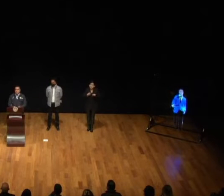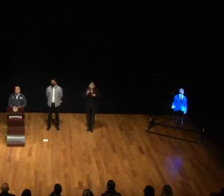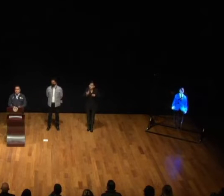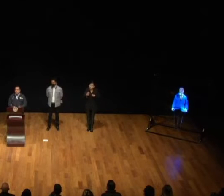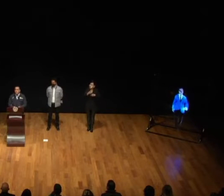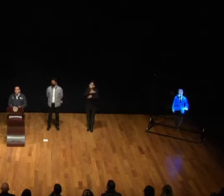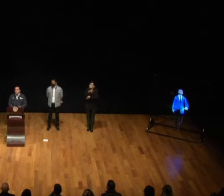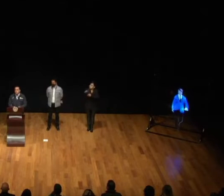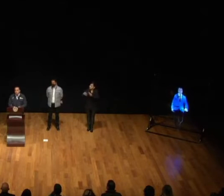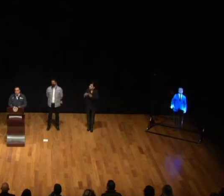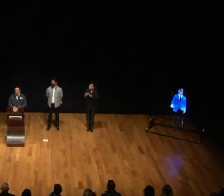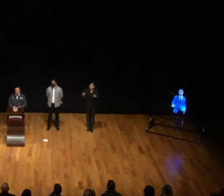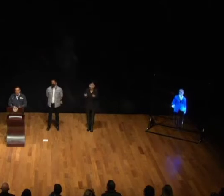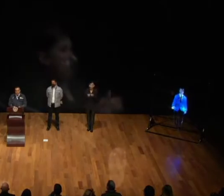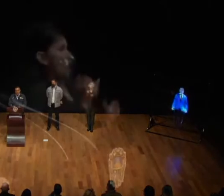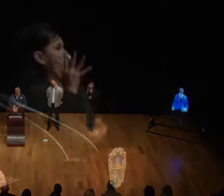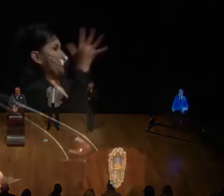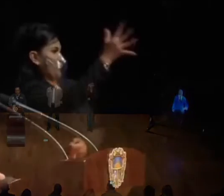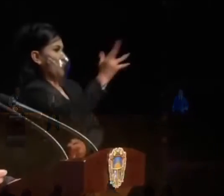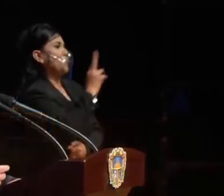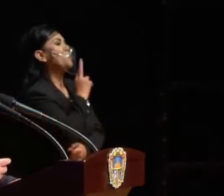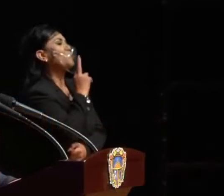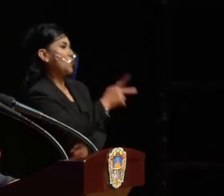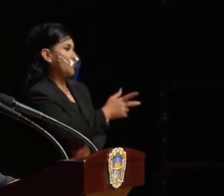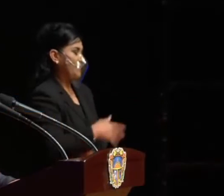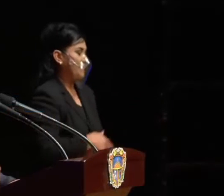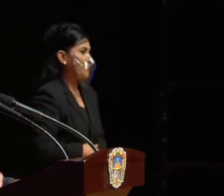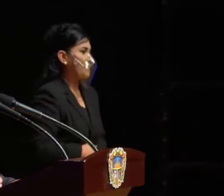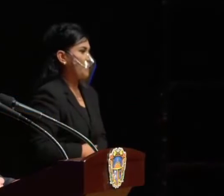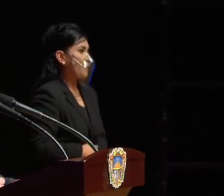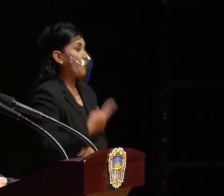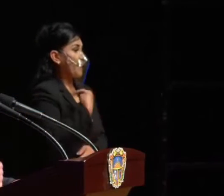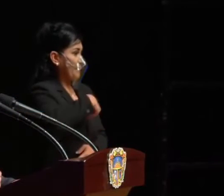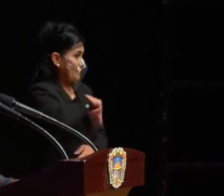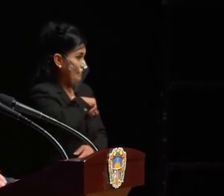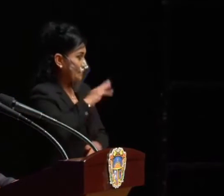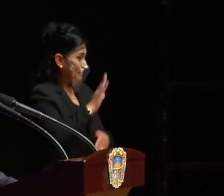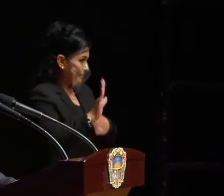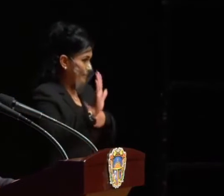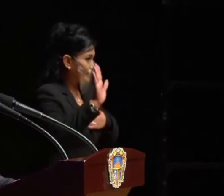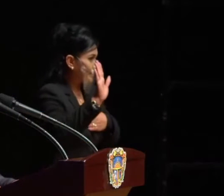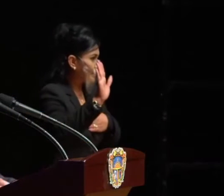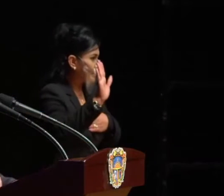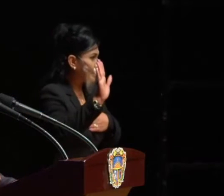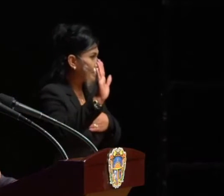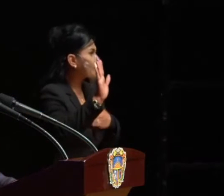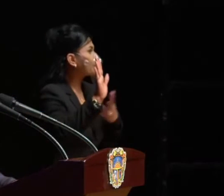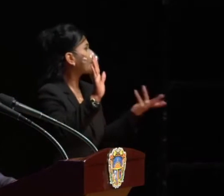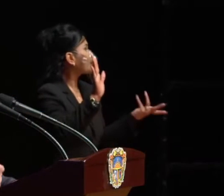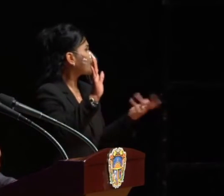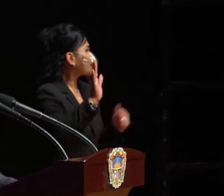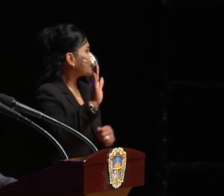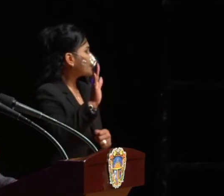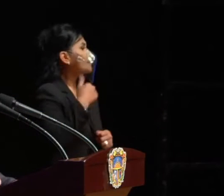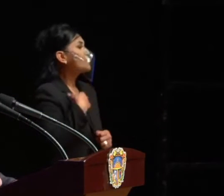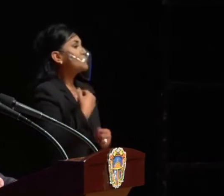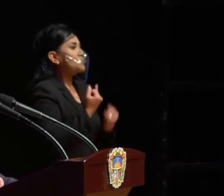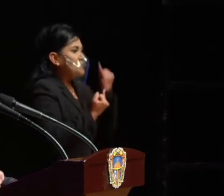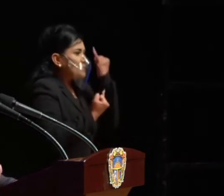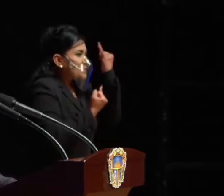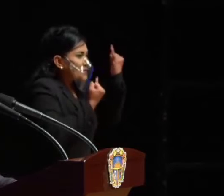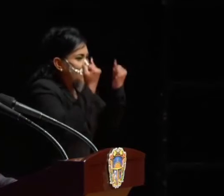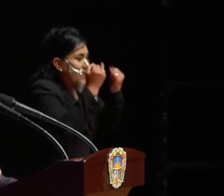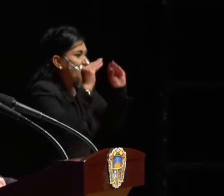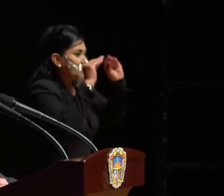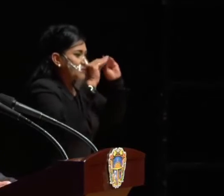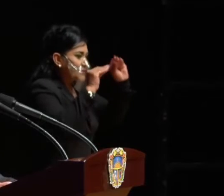todos y un futuro mejor. Nos comprometimos, en pocas palabras, a diseñar y construir